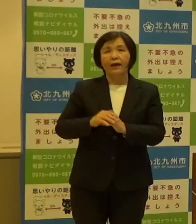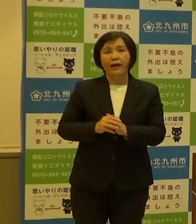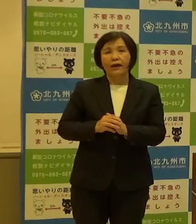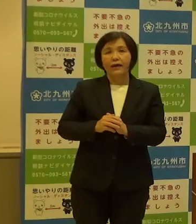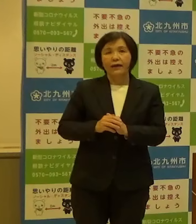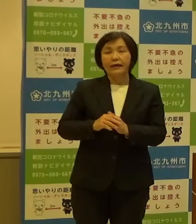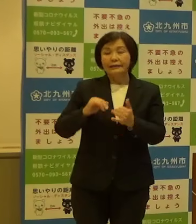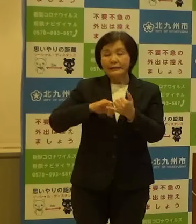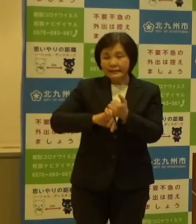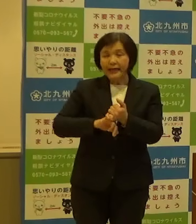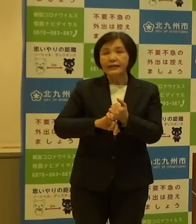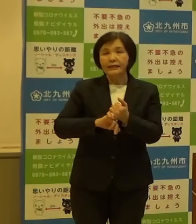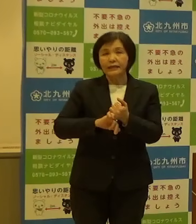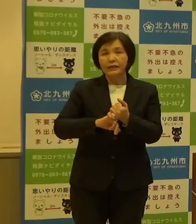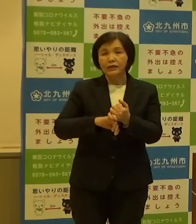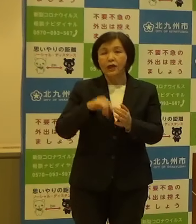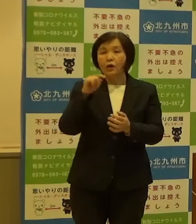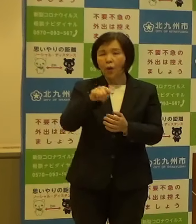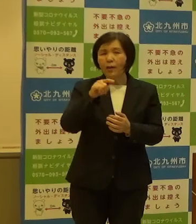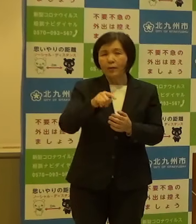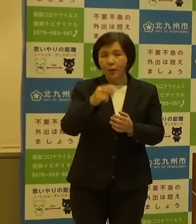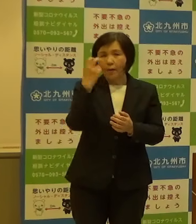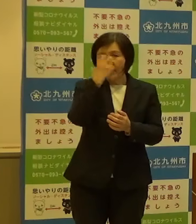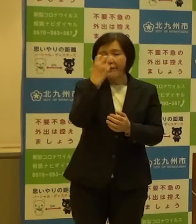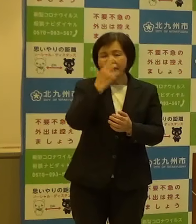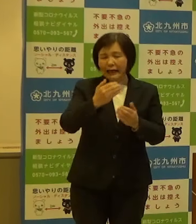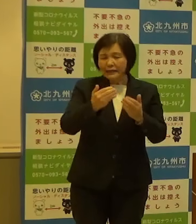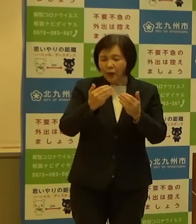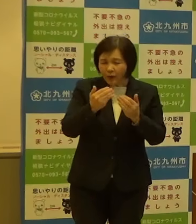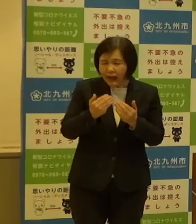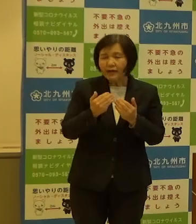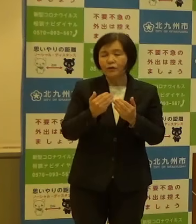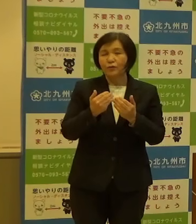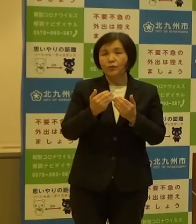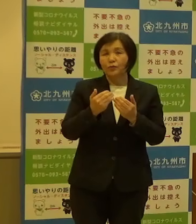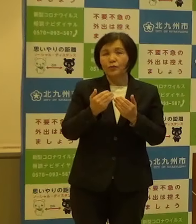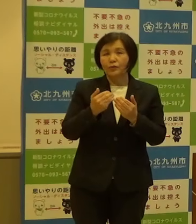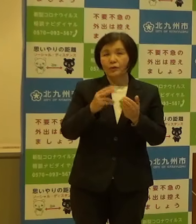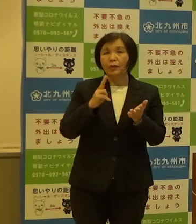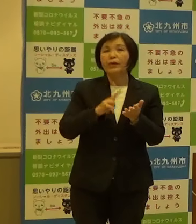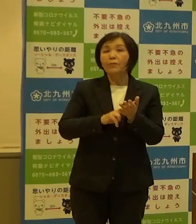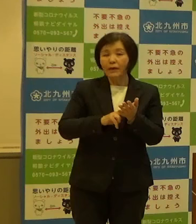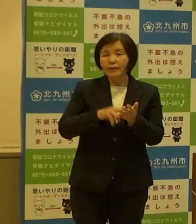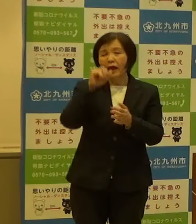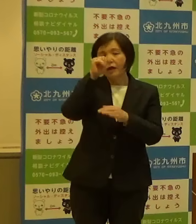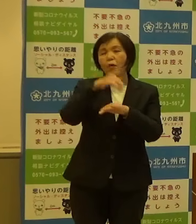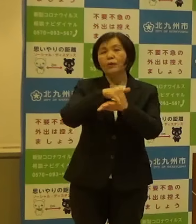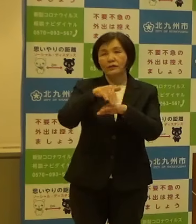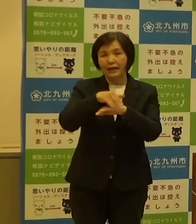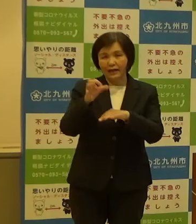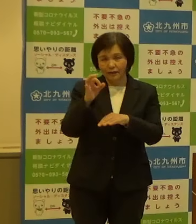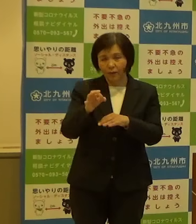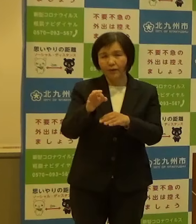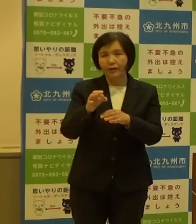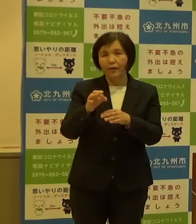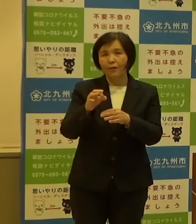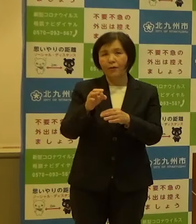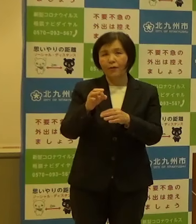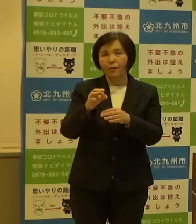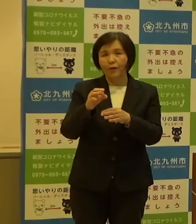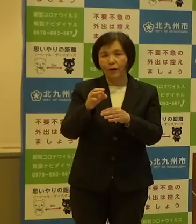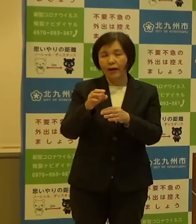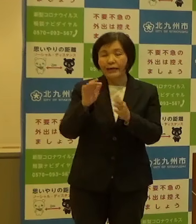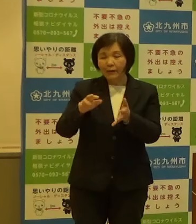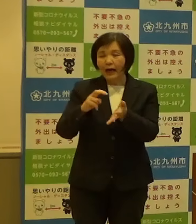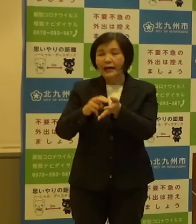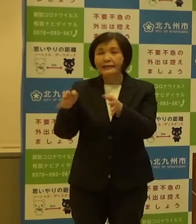ぜひこれが必要だということで、予算と場所を確保して医師会の皆様方と相